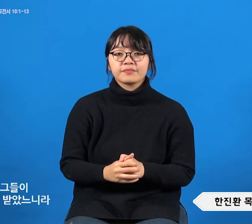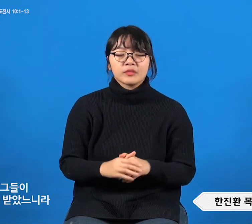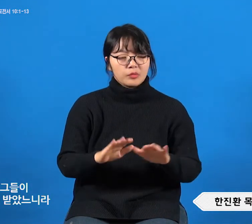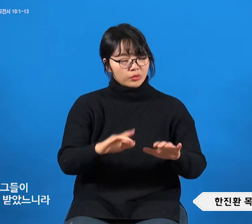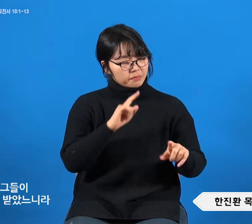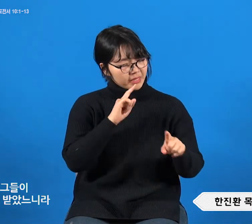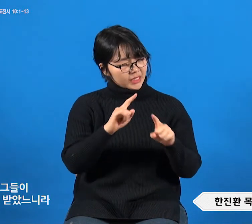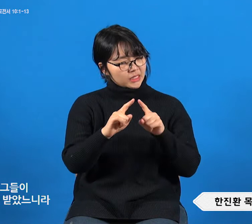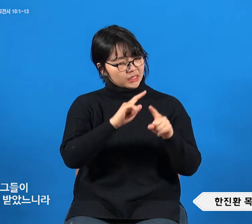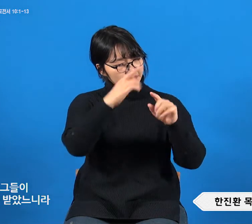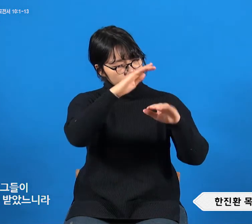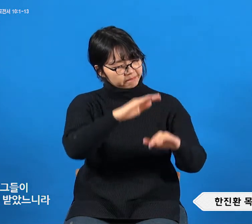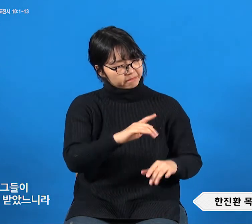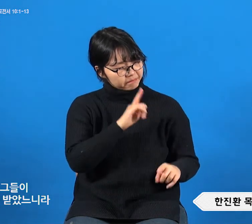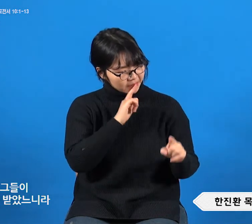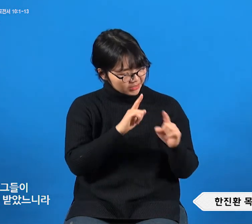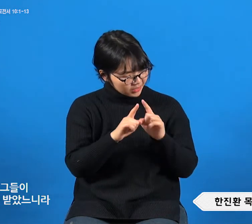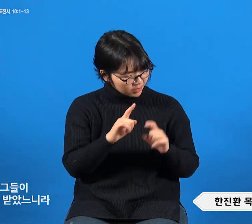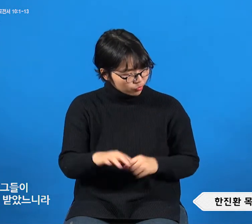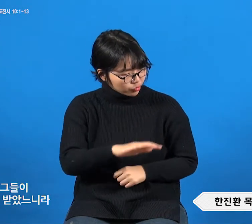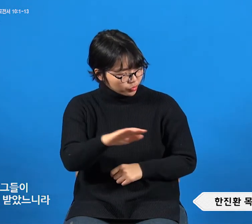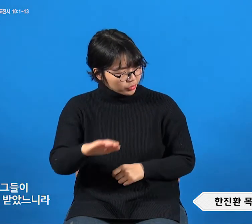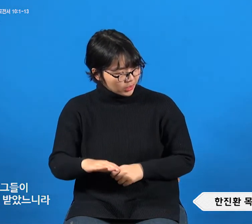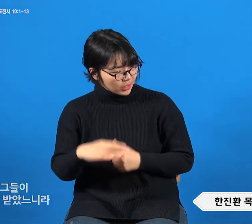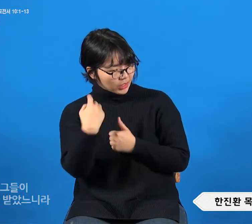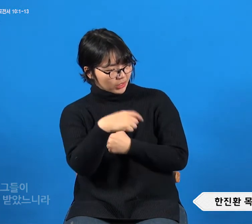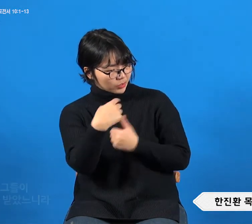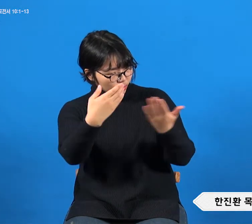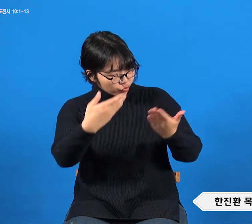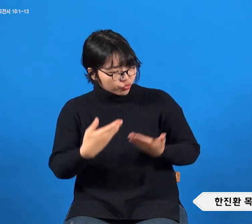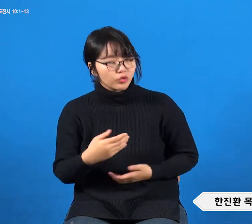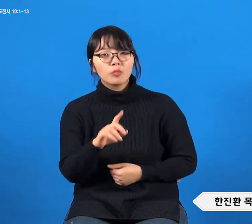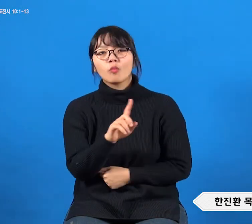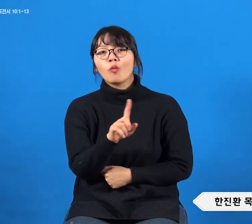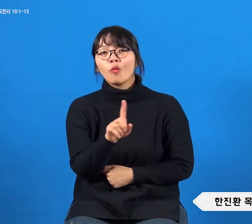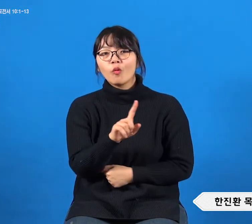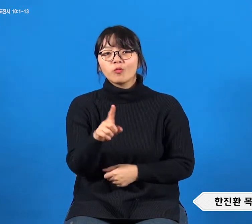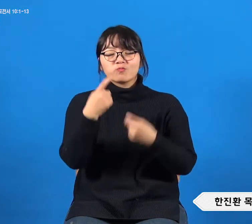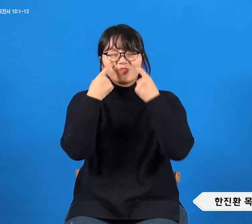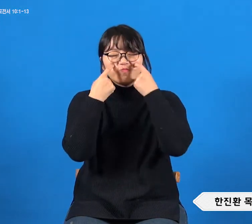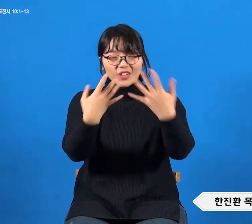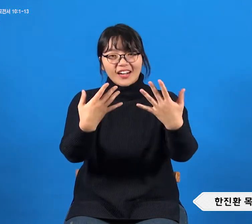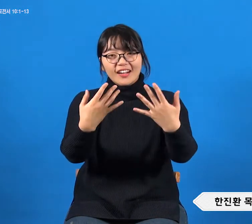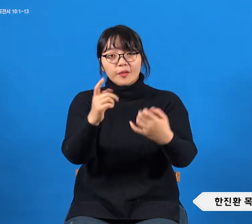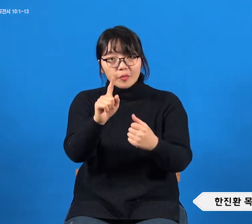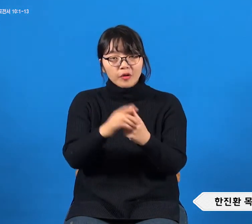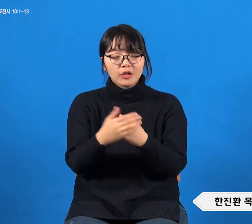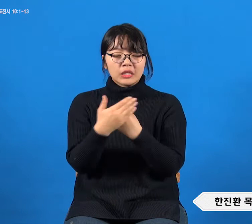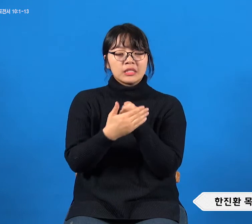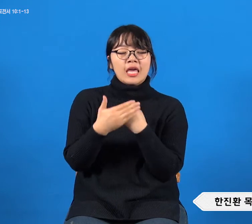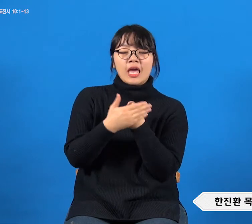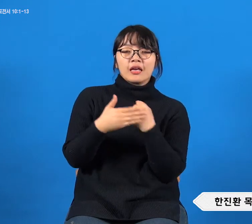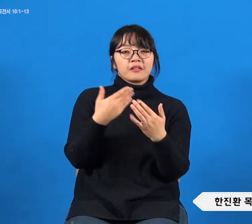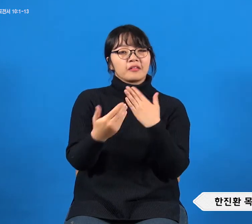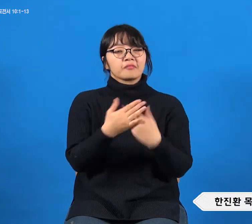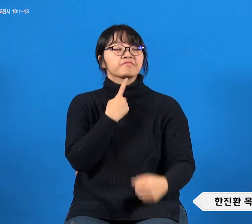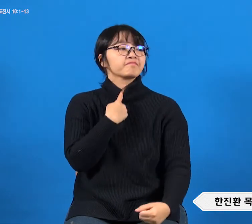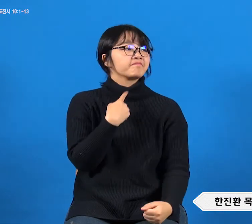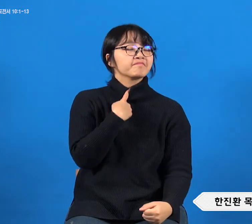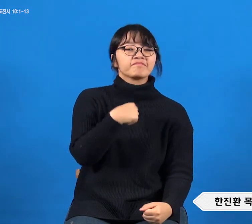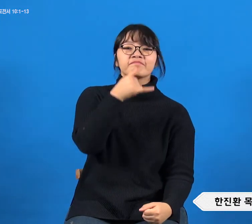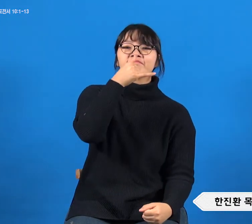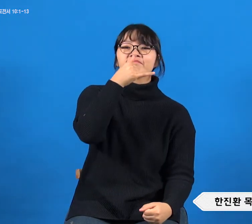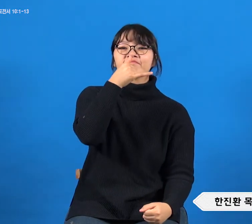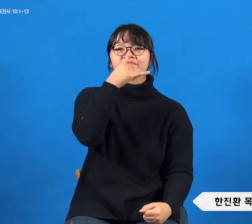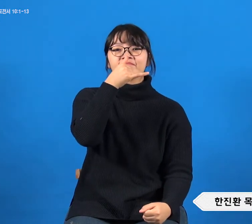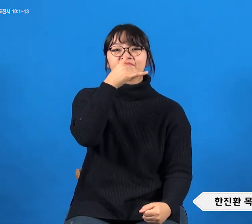이 본문이 우리에게 던지는 메시지는 분명합니다. 아무리 놀라운 은혜를 경험했어도